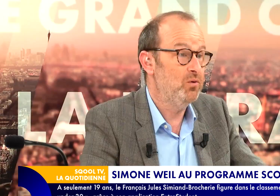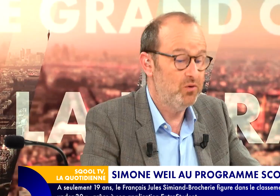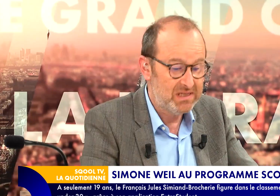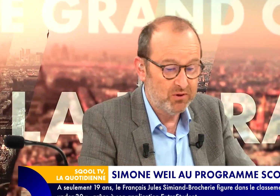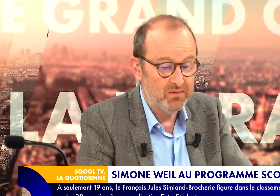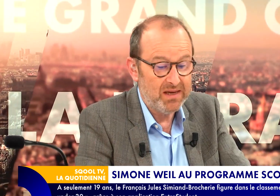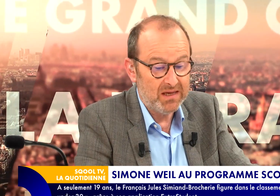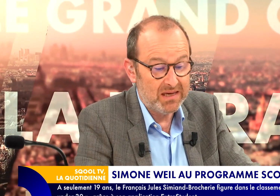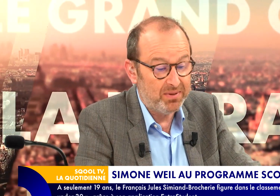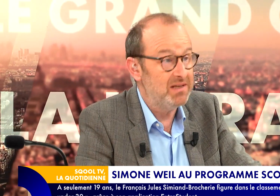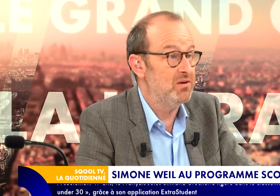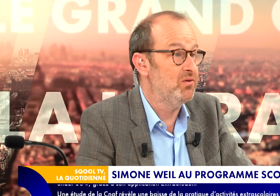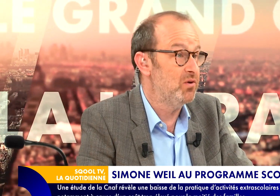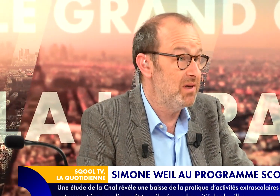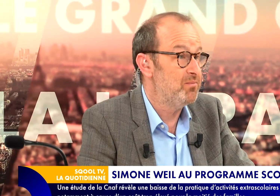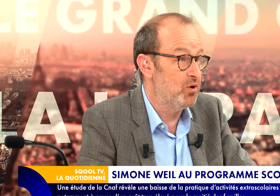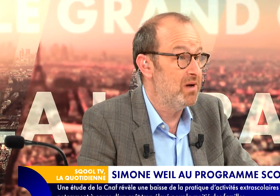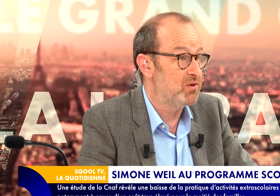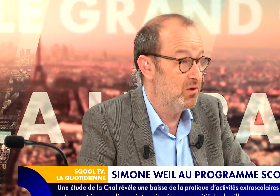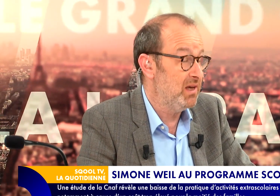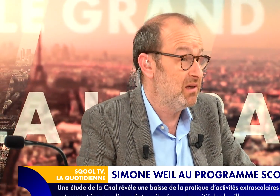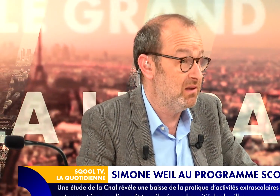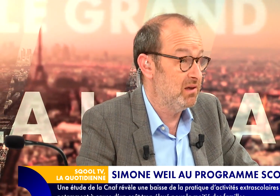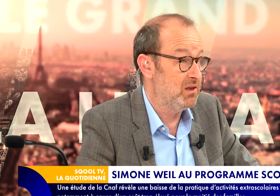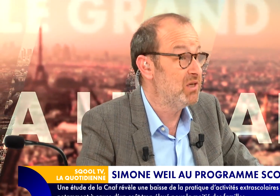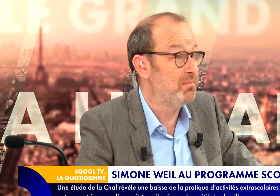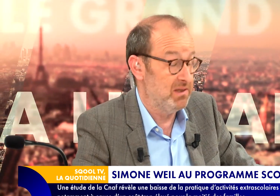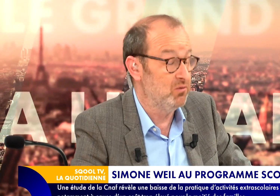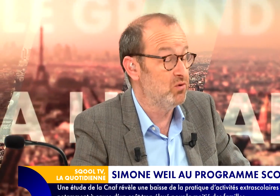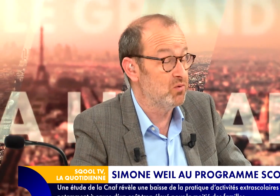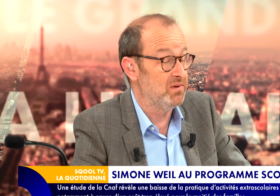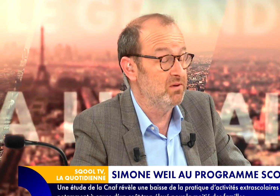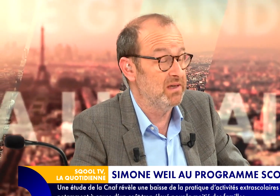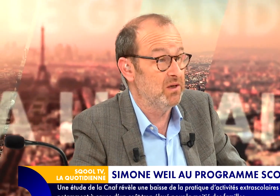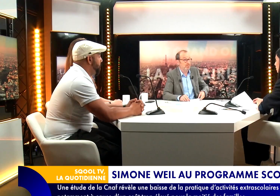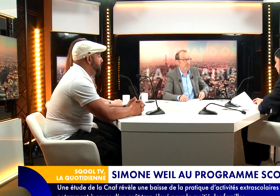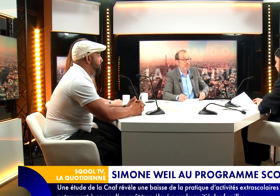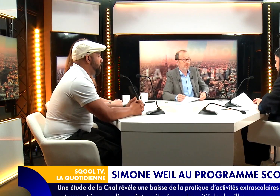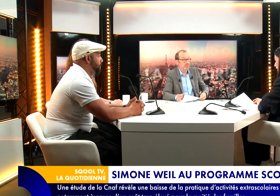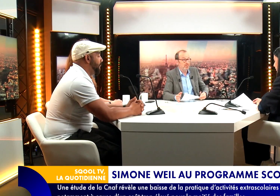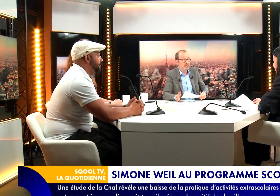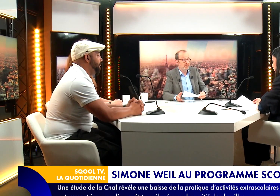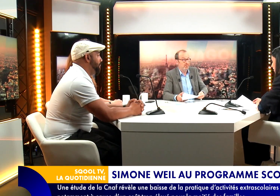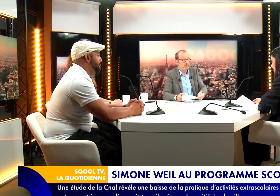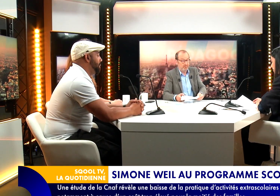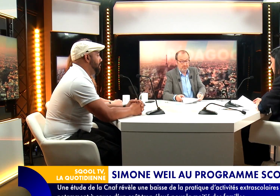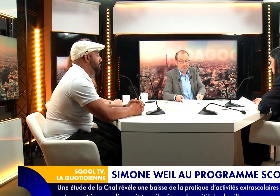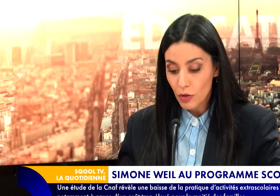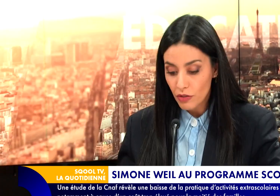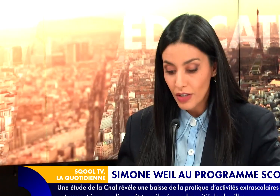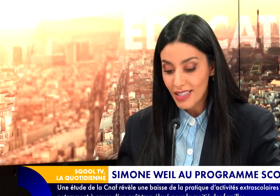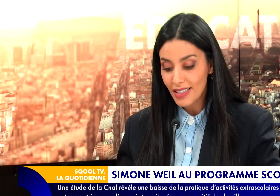figure de Simone Veil qui est présente dans les programmes scolaires, qui était déjà présente de son vivant d'ailleurs. Oui, déjà on va rappeler qui était Simone Veil. Née